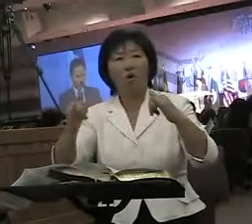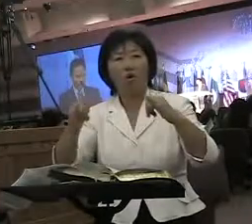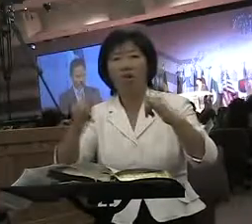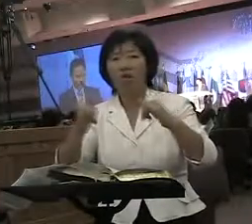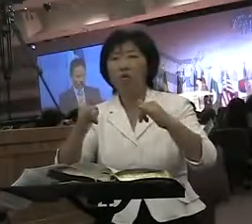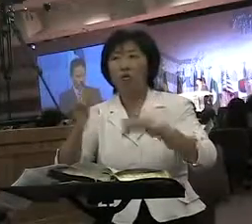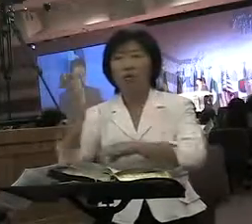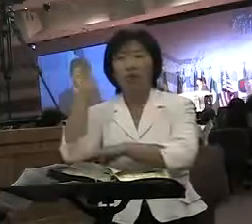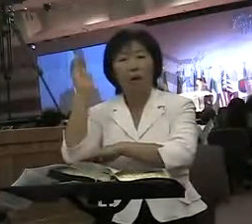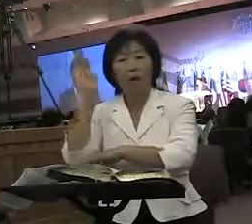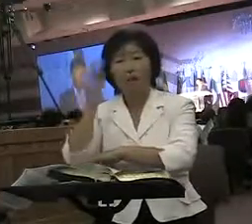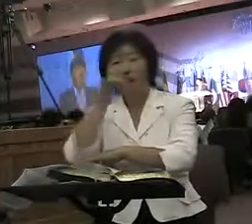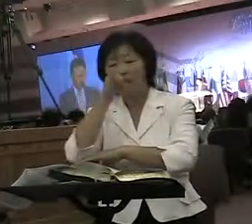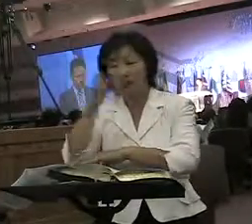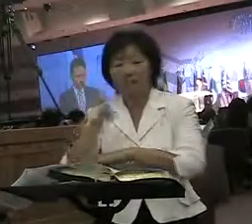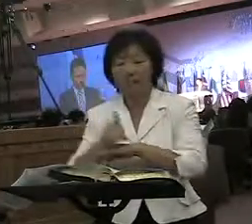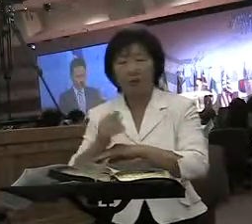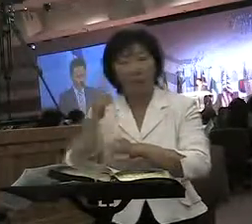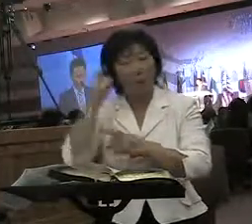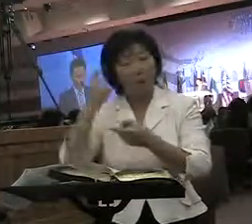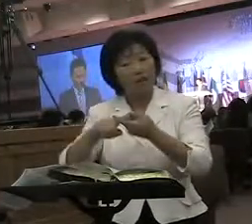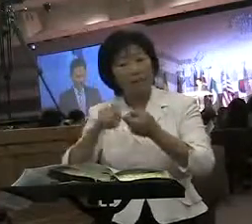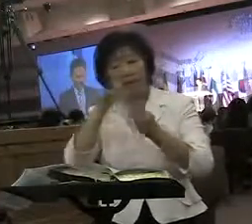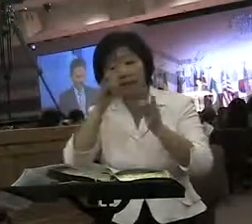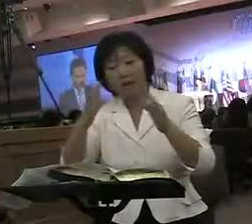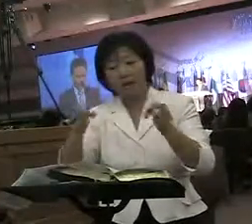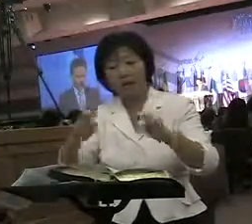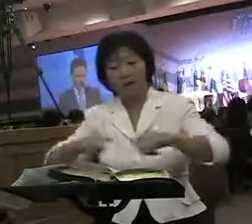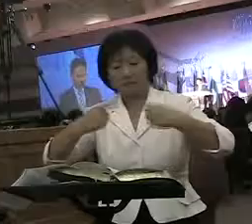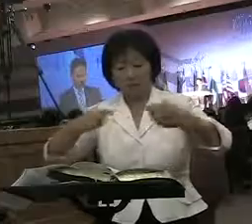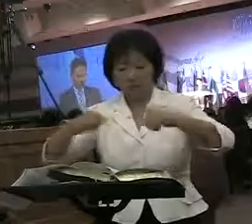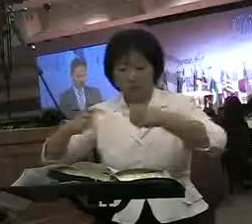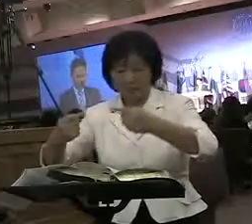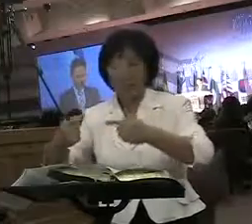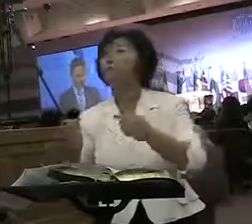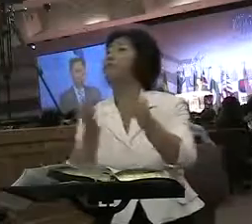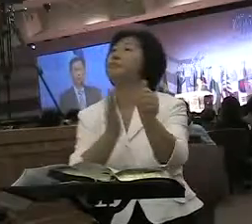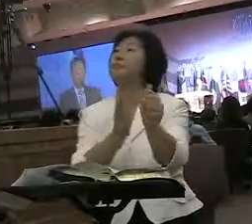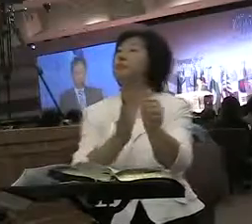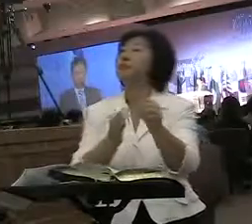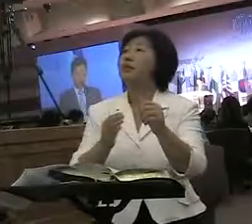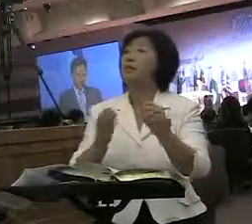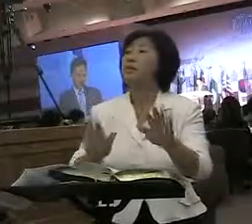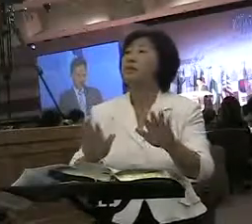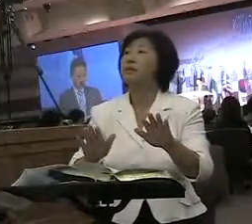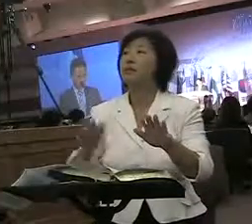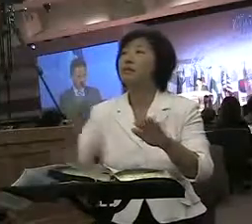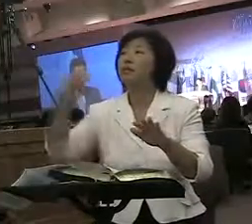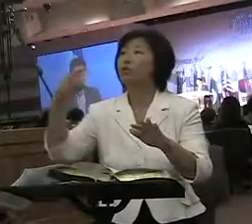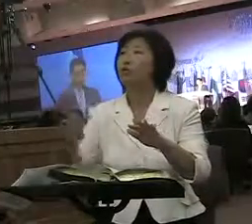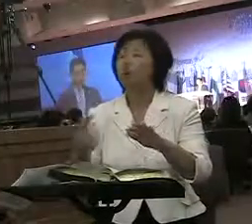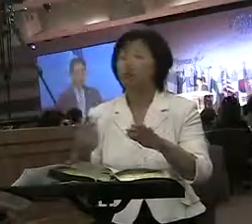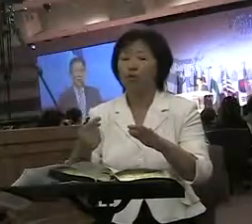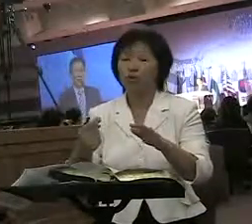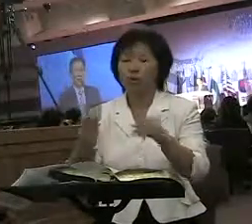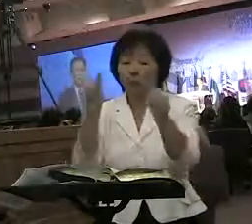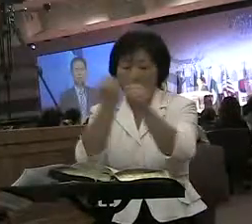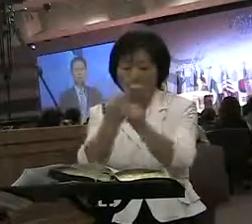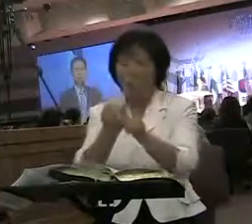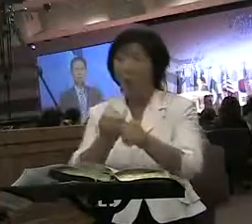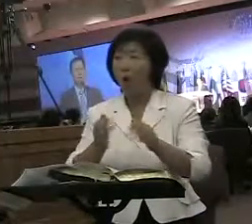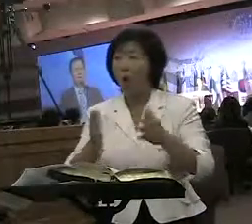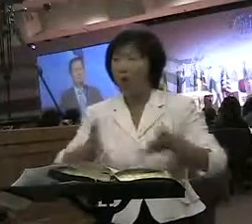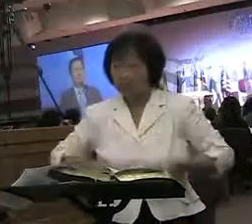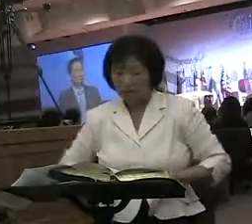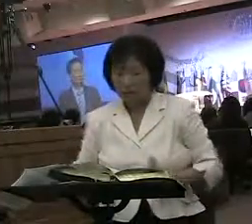또 관련이 있으시고 관심 있으신 분들 많이 참여해 주시기를 바랍니다. 이번 주에도 결혼, 출산, 개업